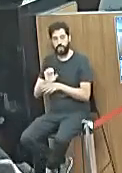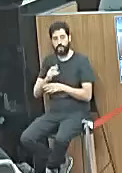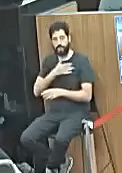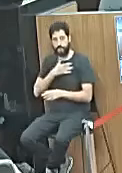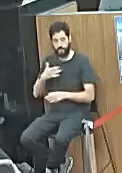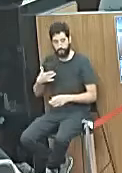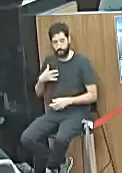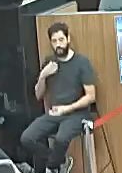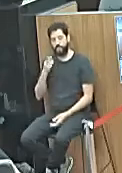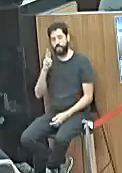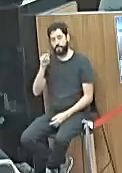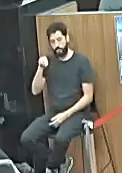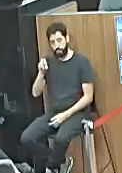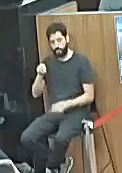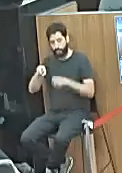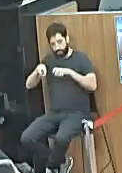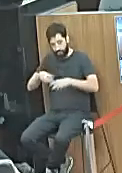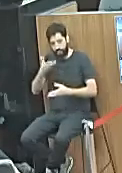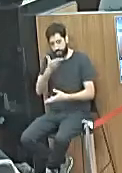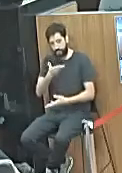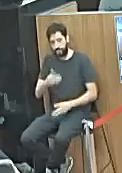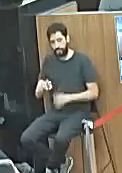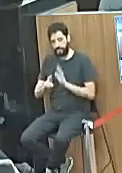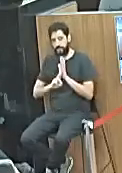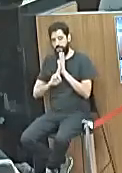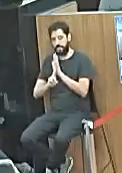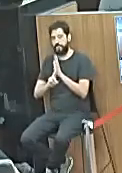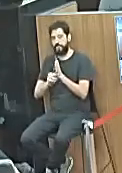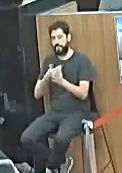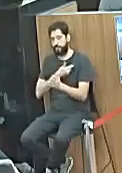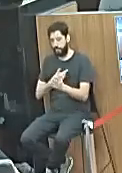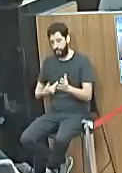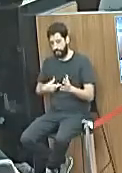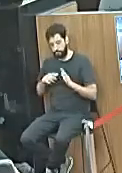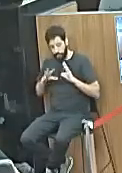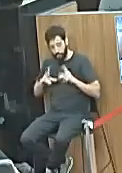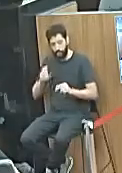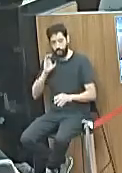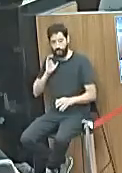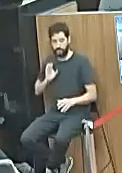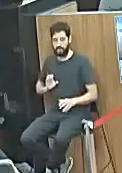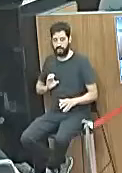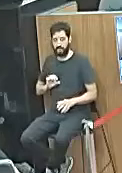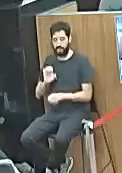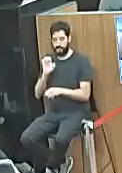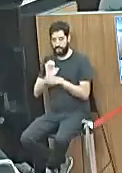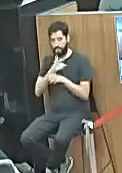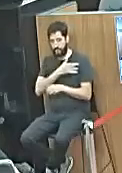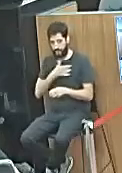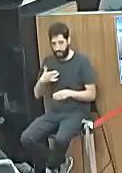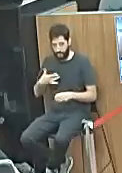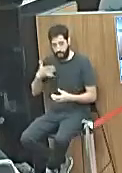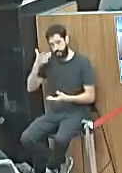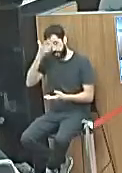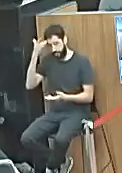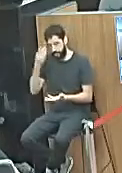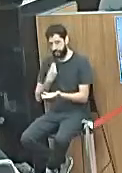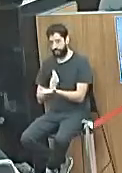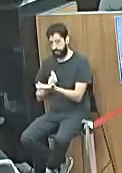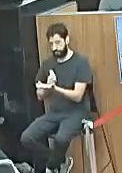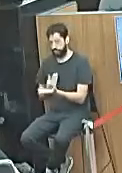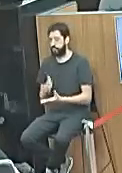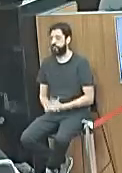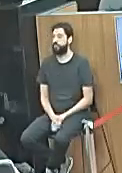mesa representante do governo todas as conselheiras e conselheiros estaduais saúde e as pessoas aqui presentes